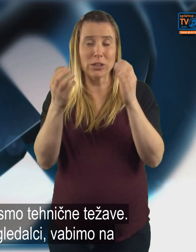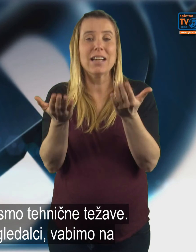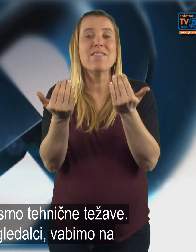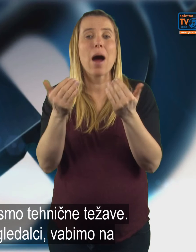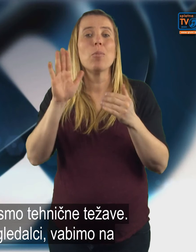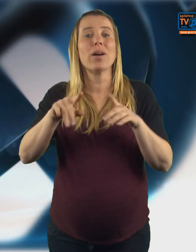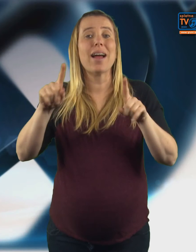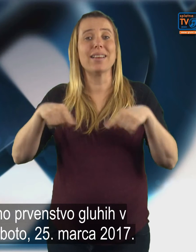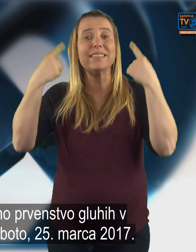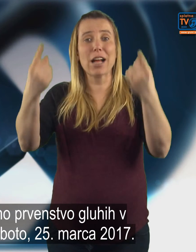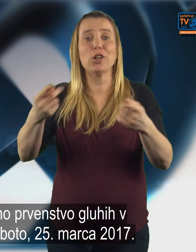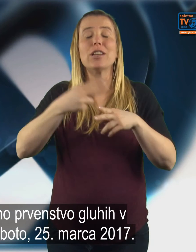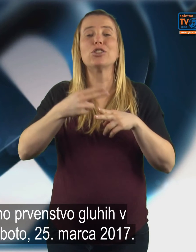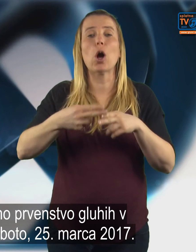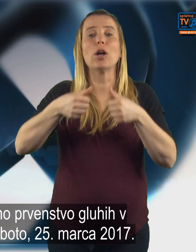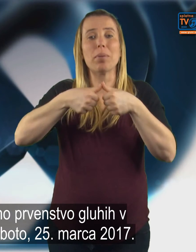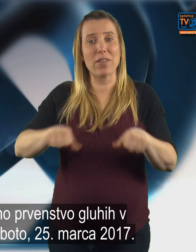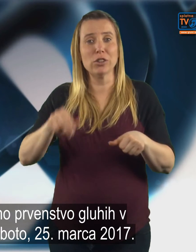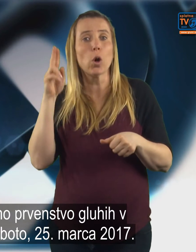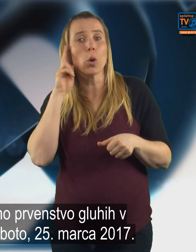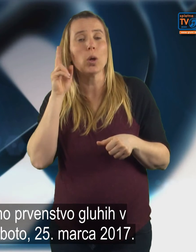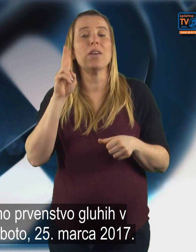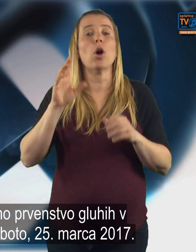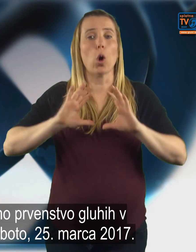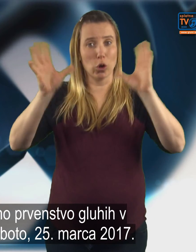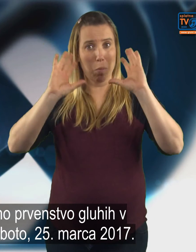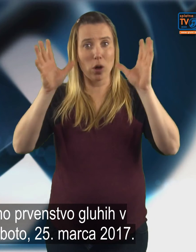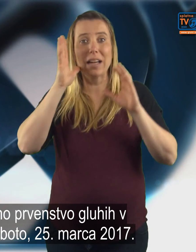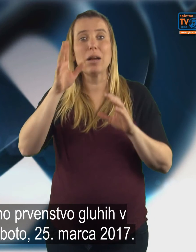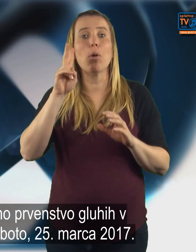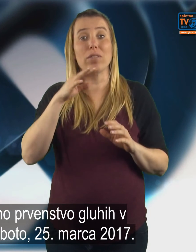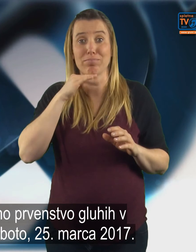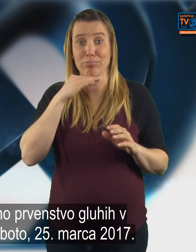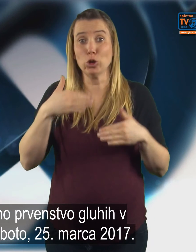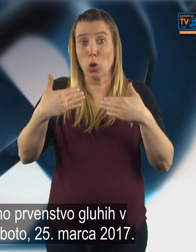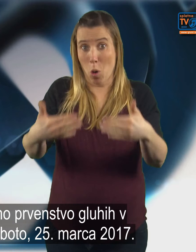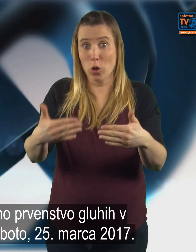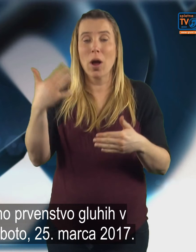na naslednje državno prvenstvo gluhih v odbojki, ki bo v soboto 25.